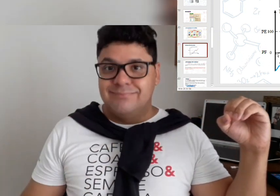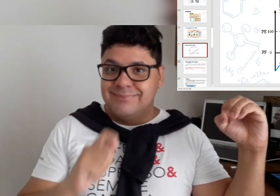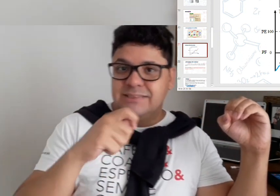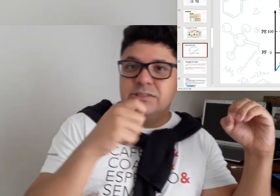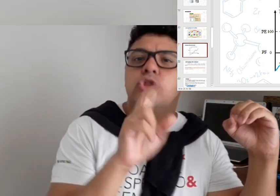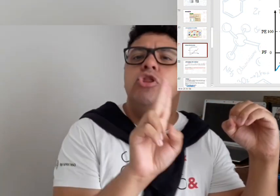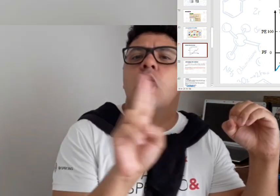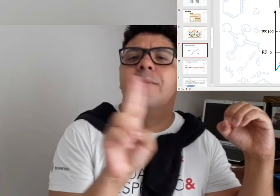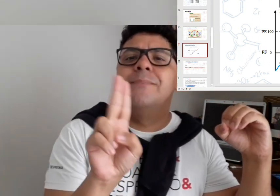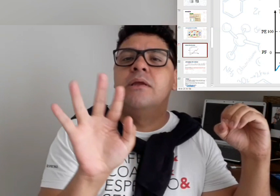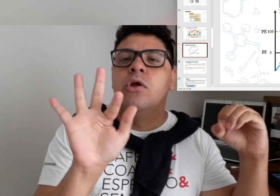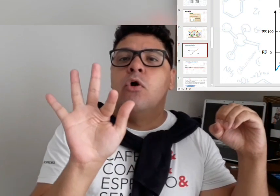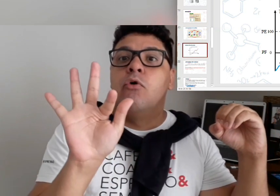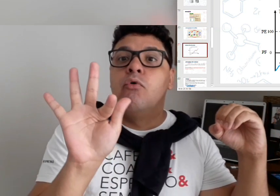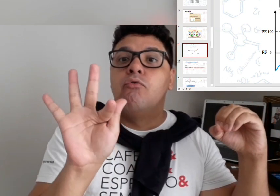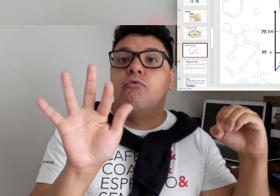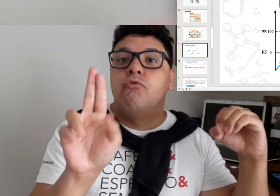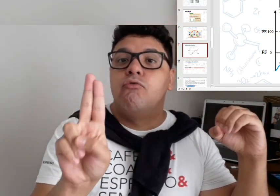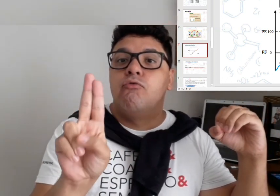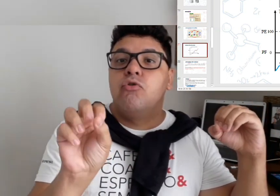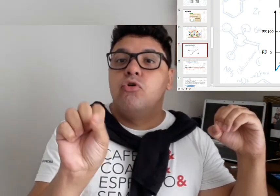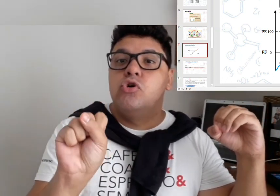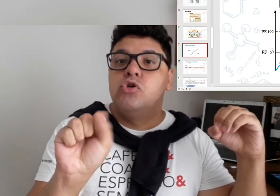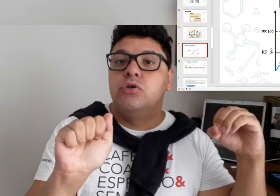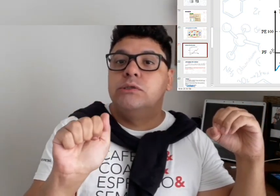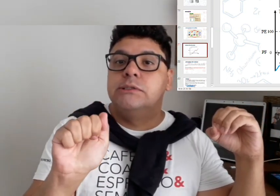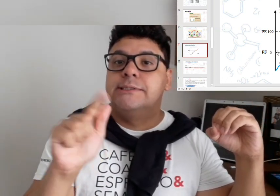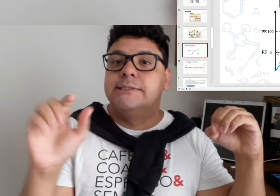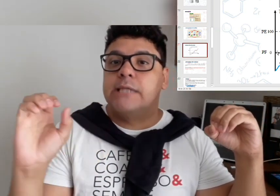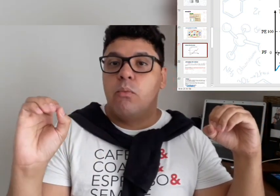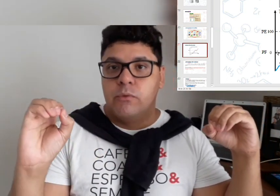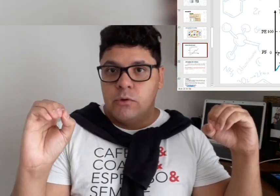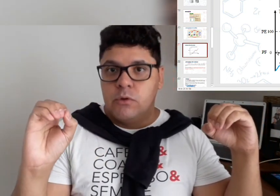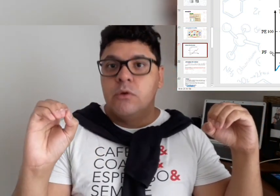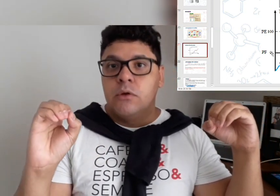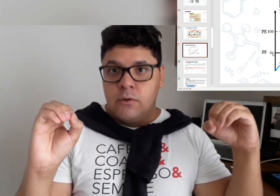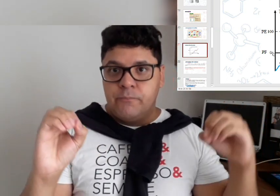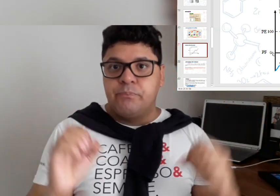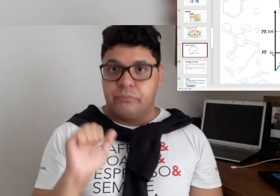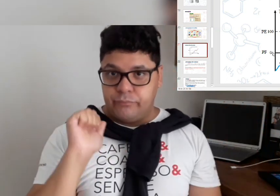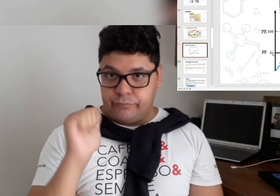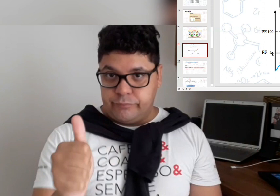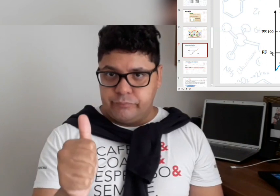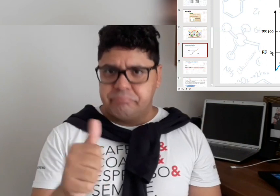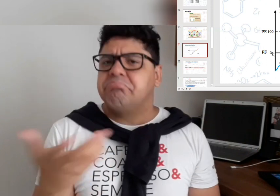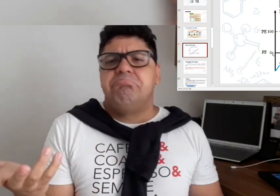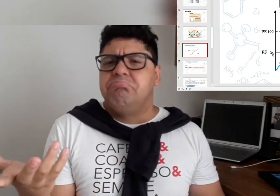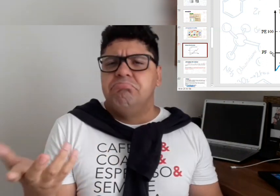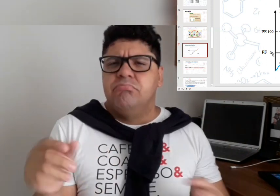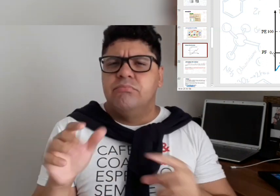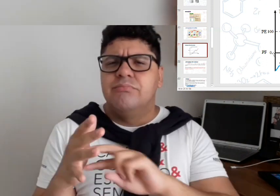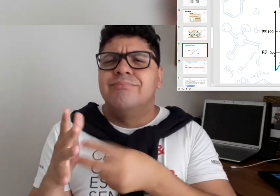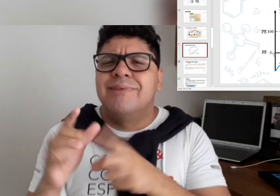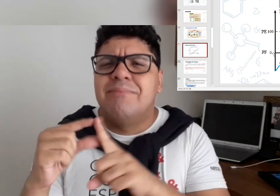é a temperatura de fusão. Tá? A temperatura de fusão, o que é fusão? A fusão é